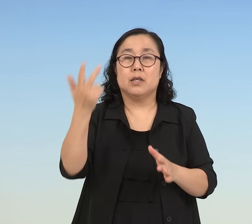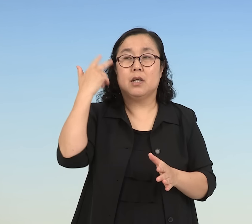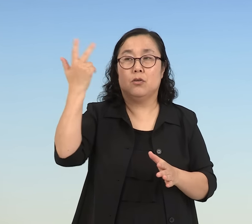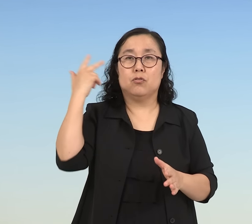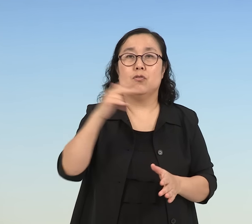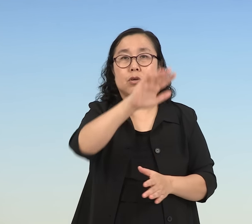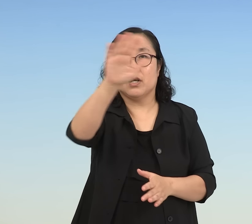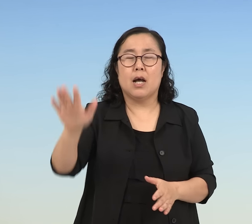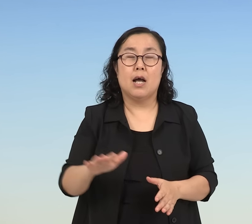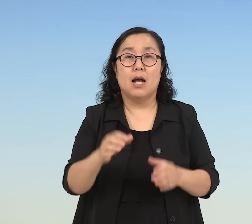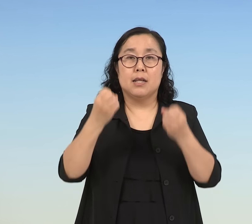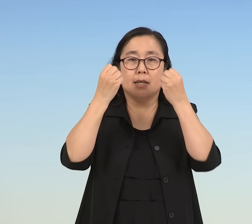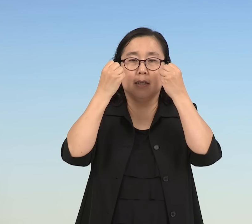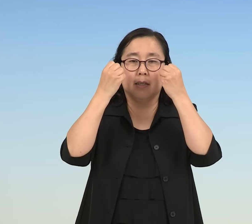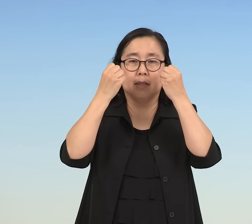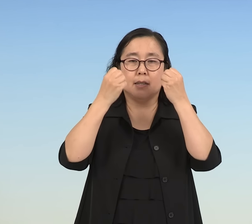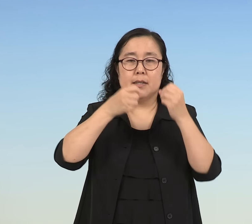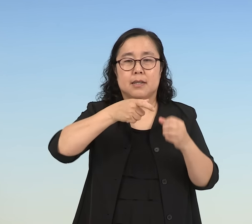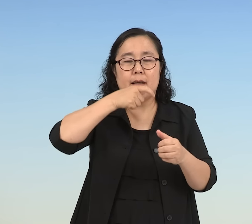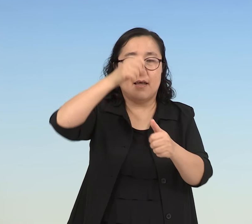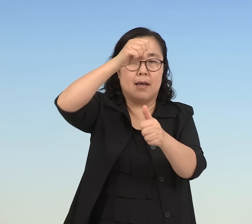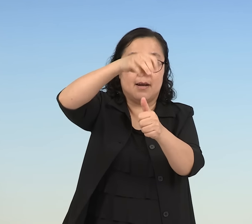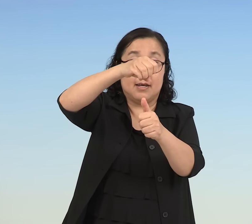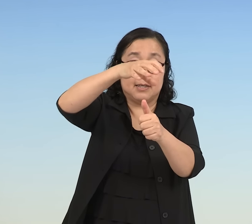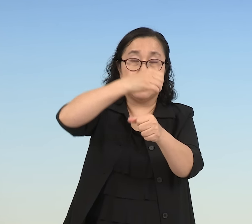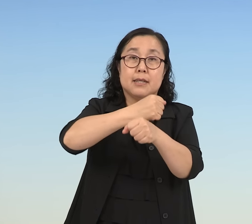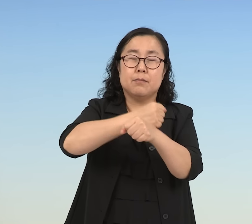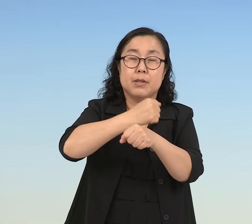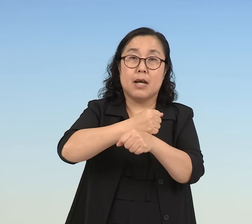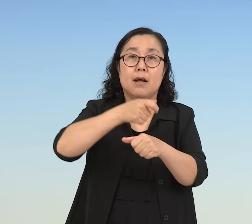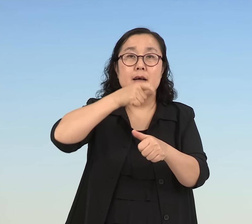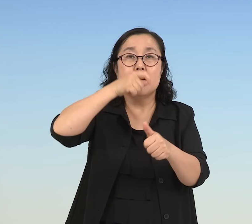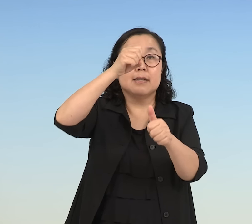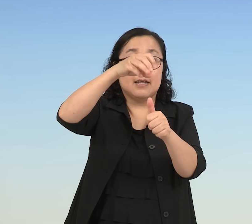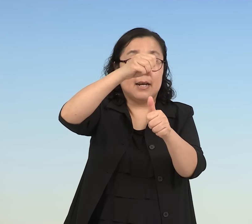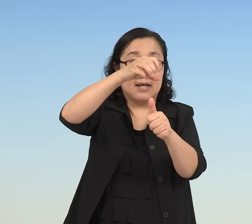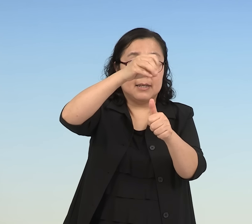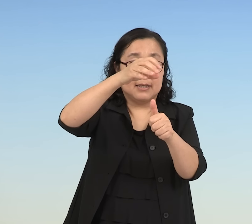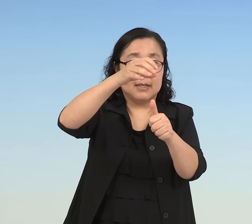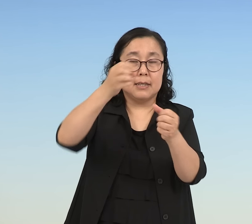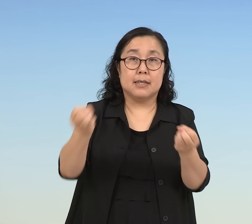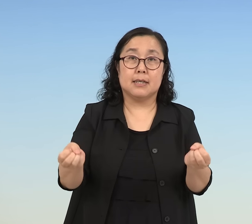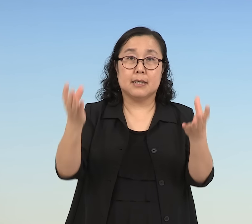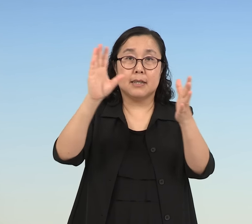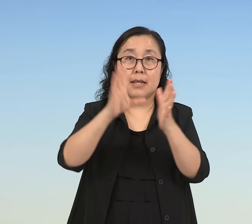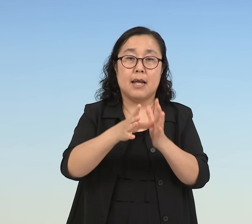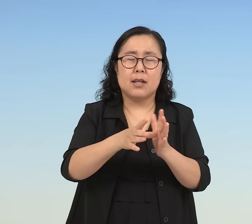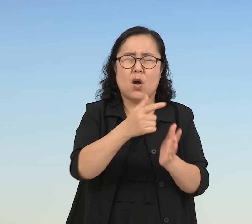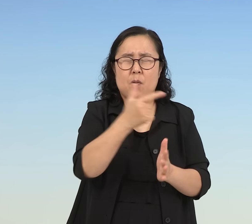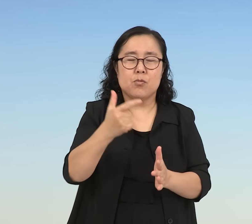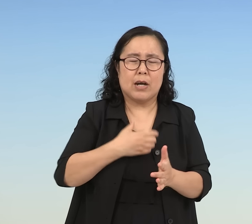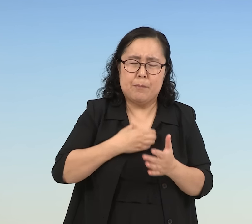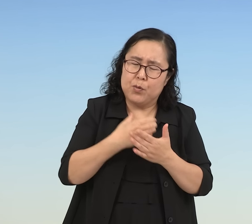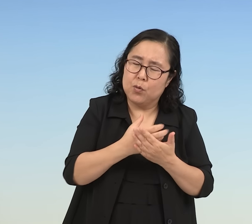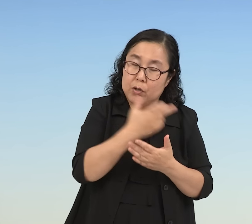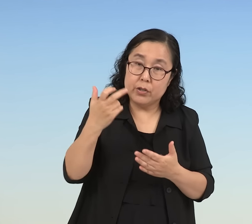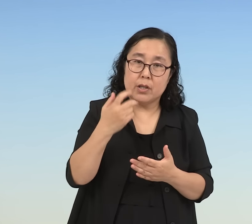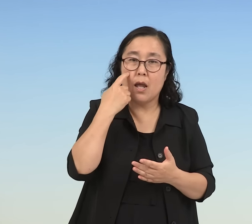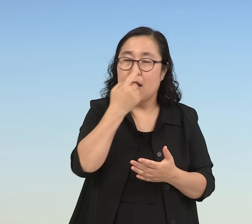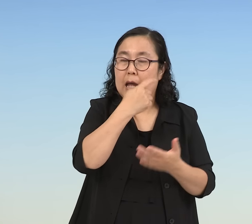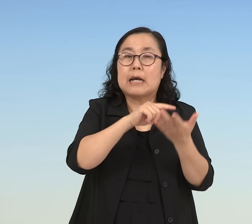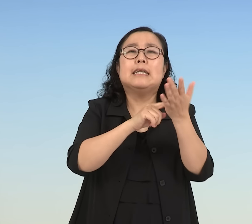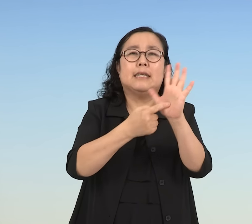우리는 세례식을 거행했거든요. 저는 그 세례식 자체가 너무 감동이 됐지만 그 중에